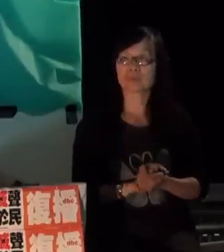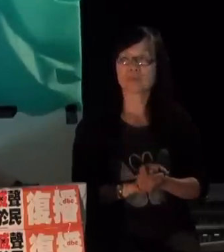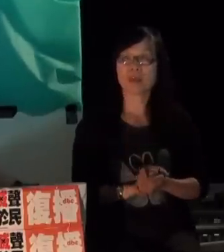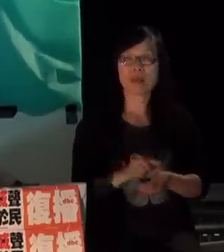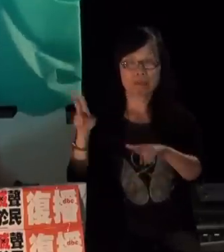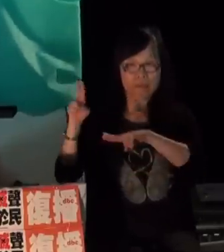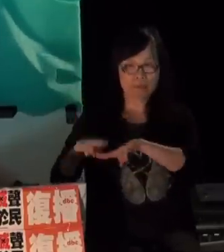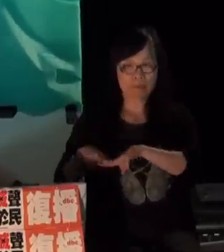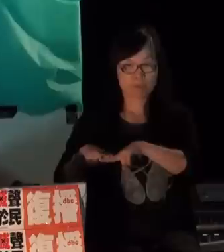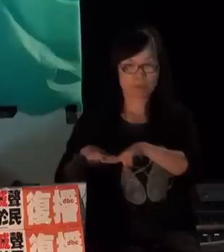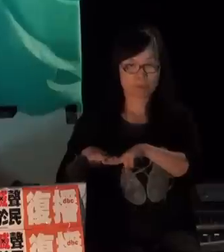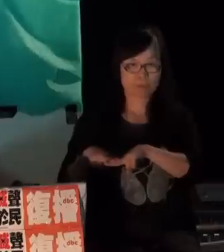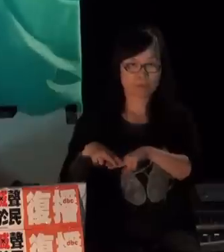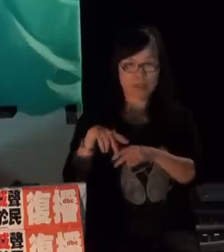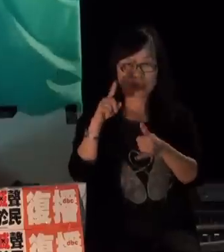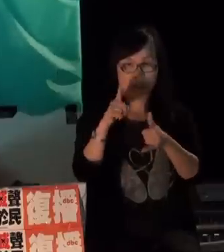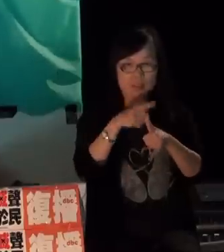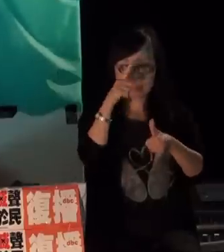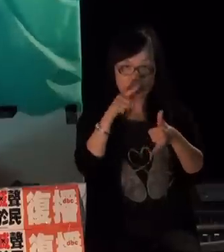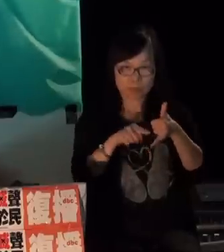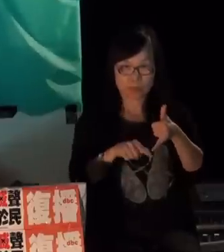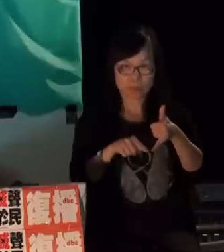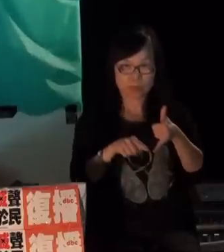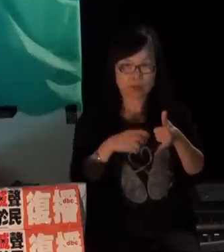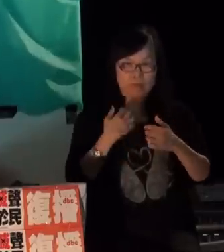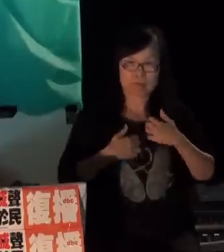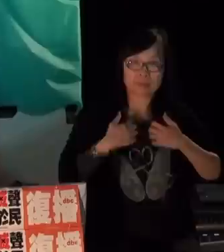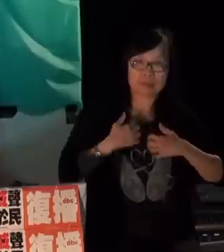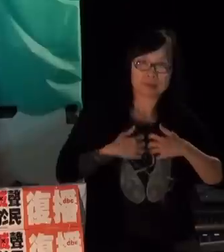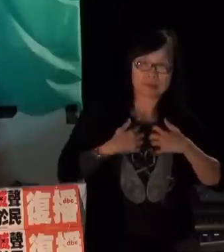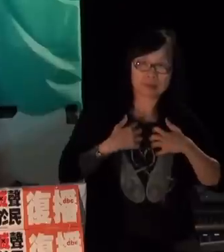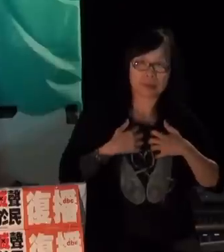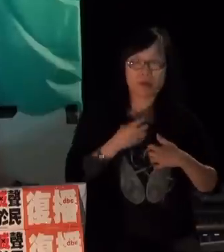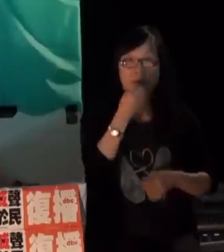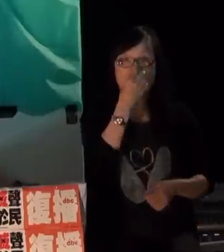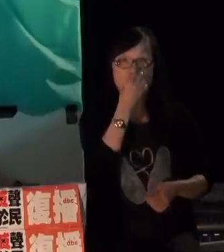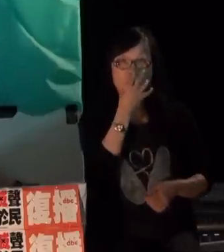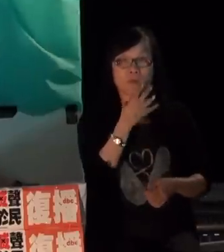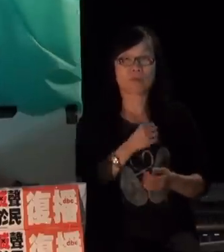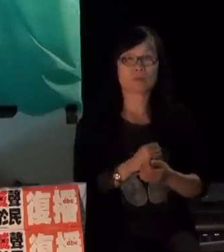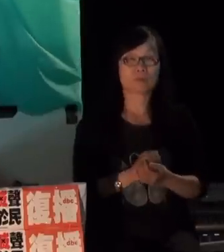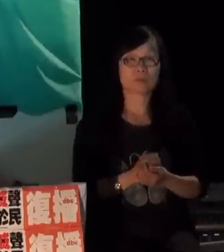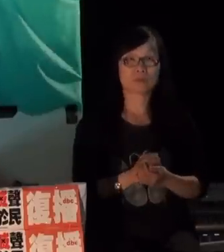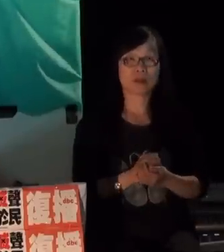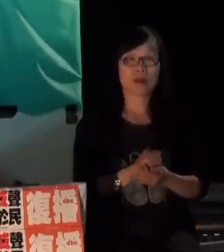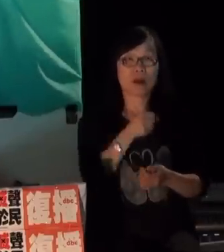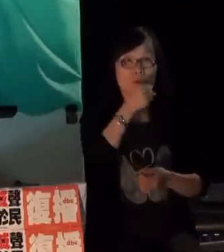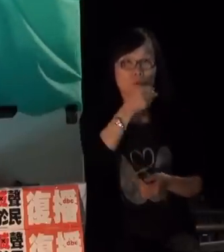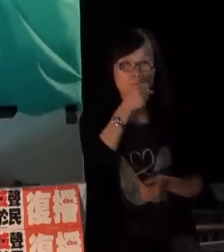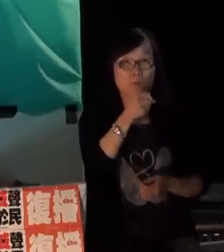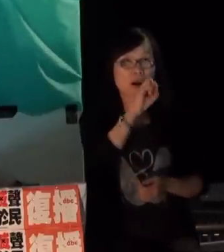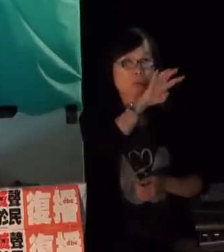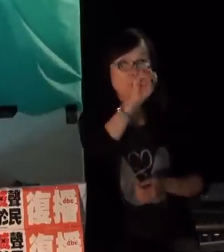共產黨由頭到尾都好緊張香港嗰啲傳媒同輿